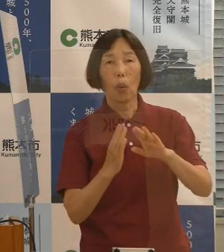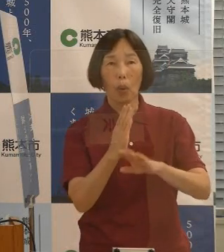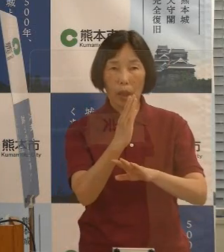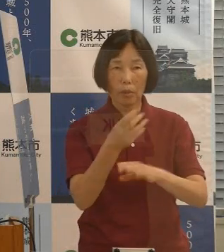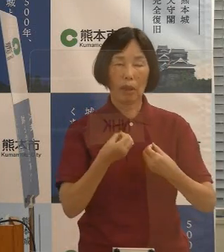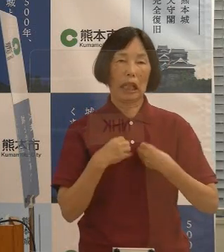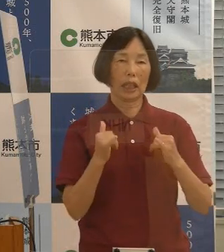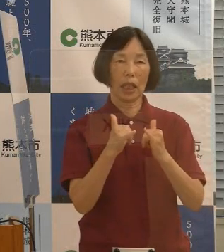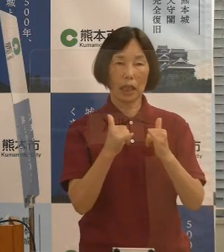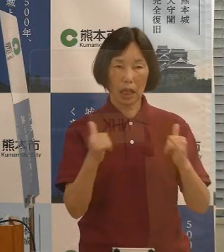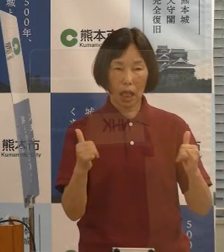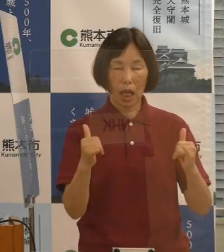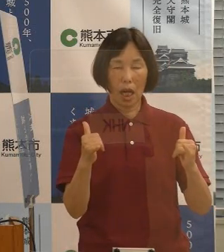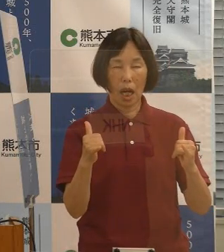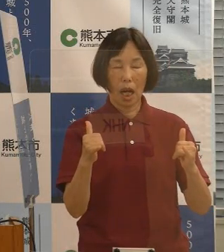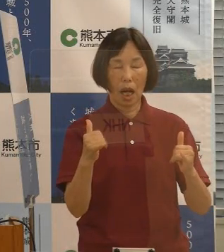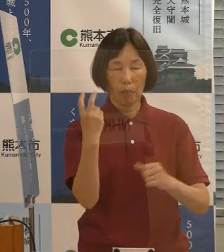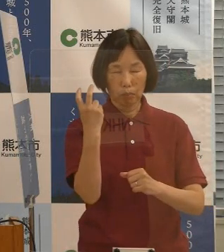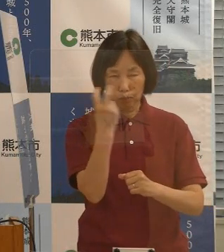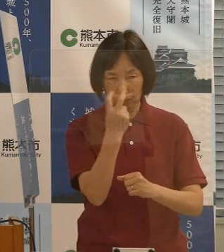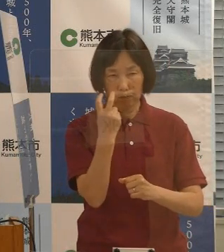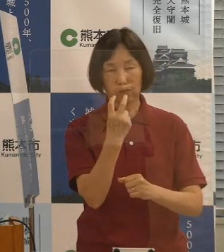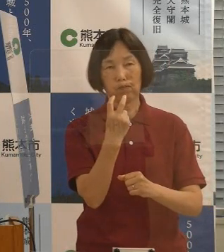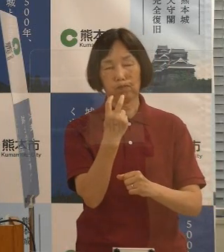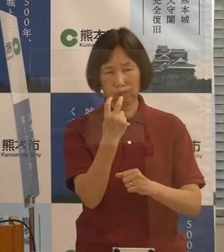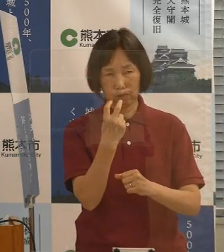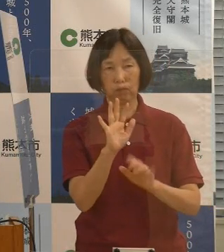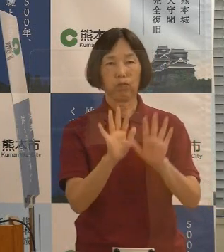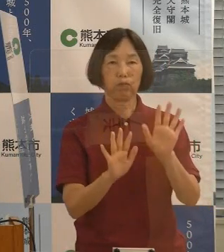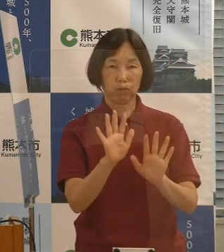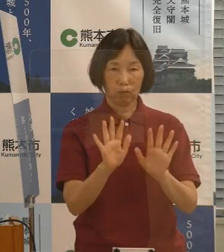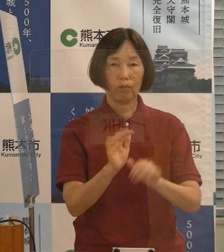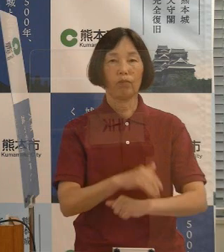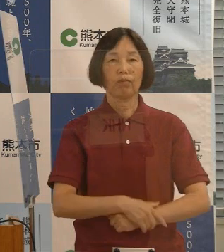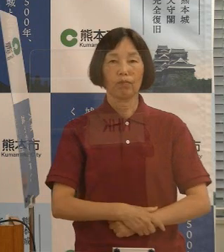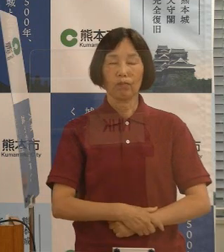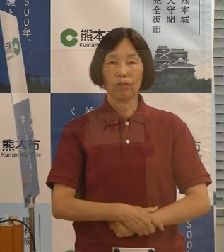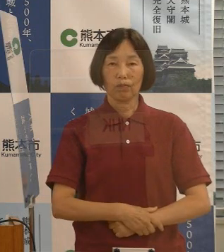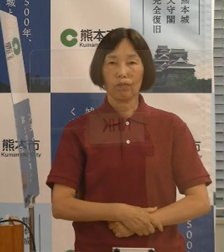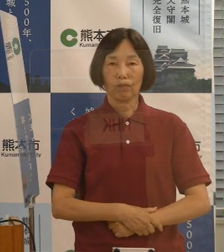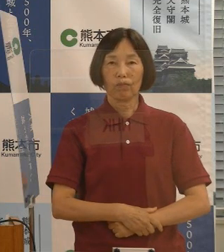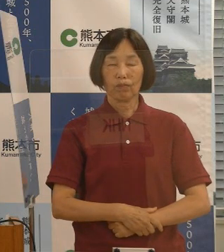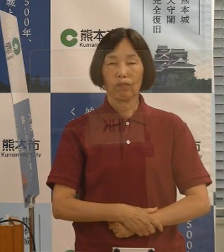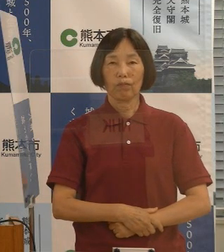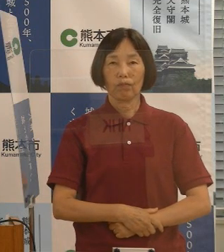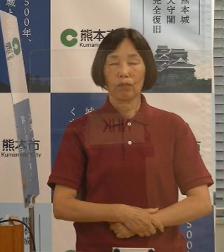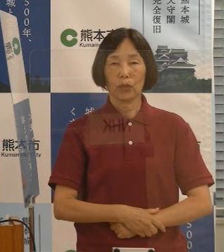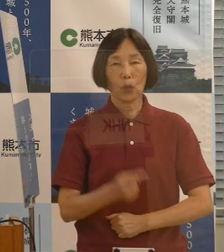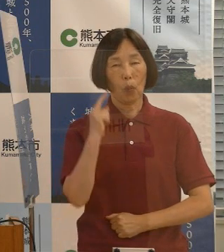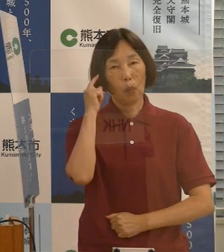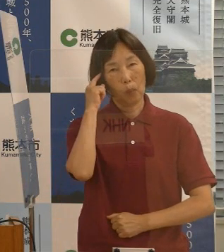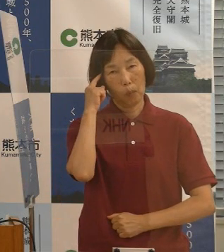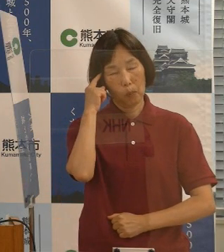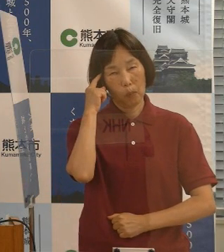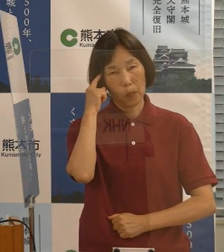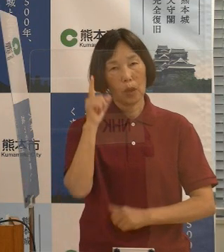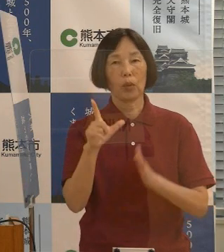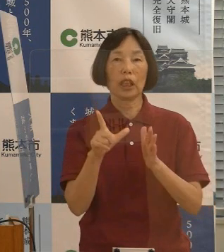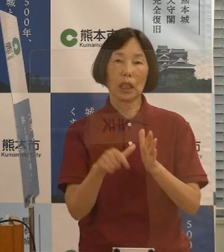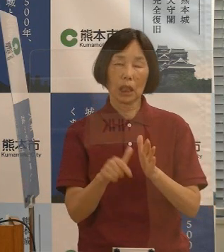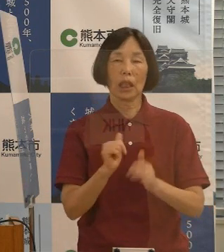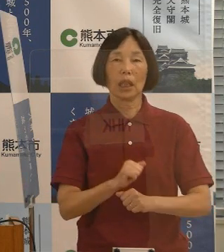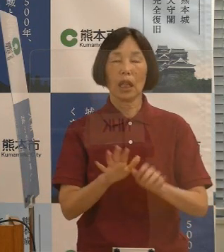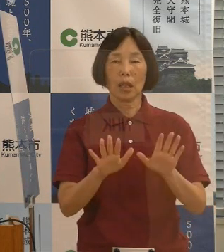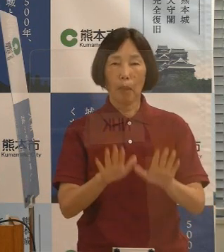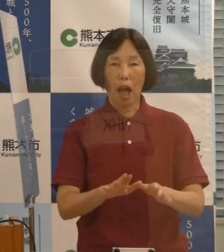染者がですね確認をされているということであります。そうしたことを考えますとですね、